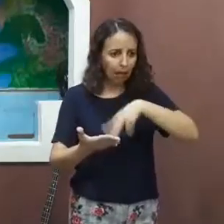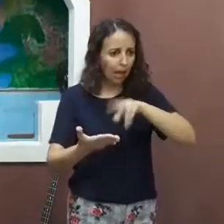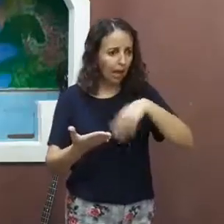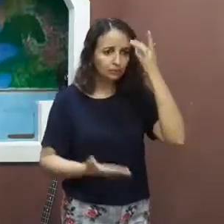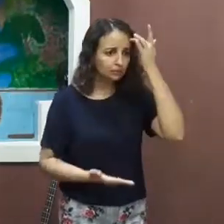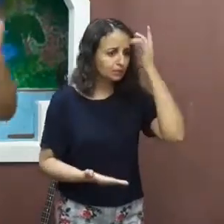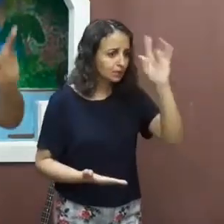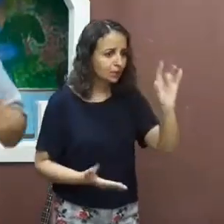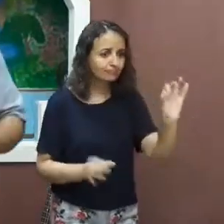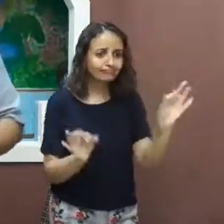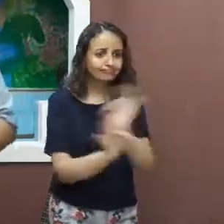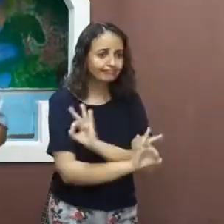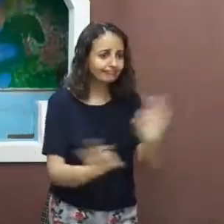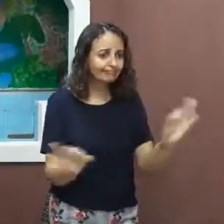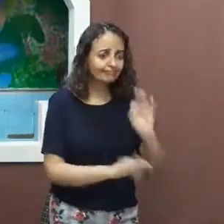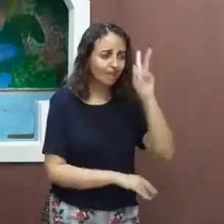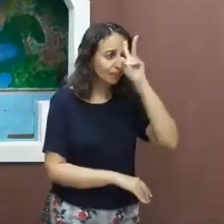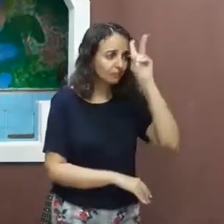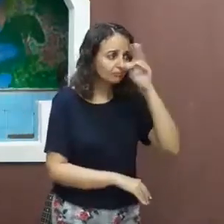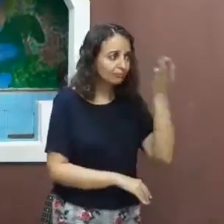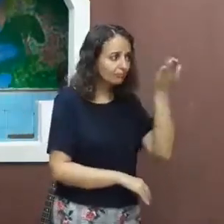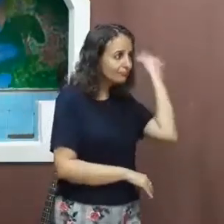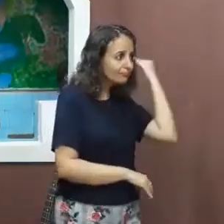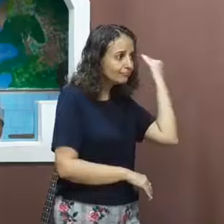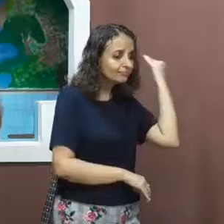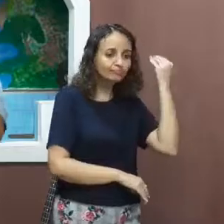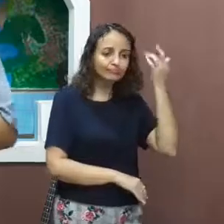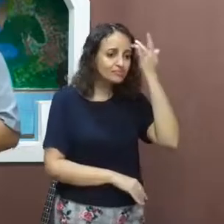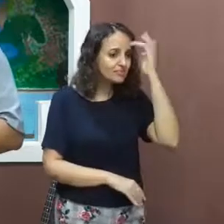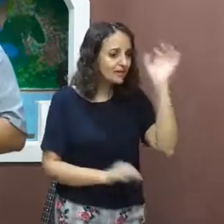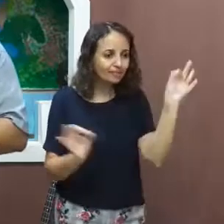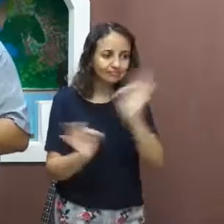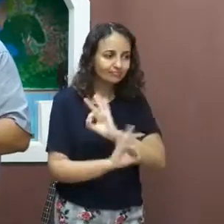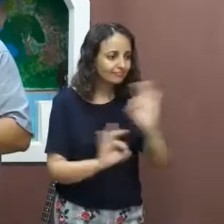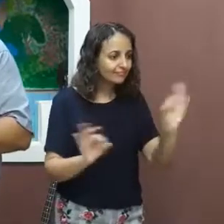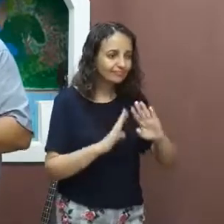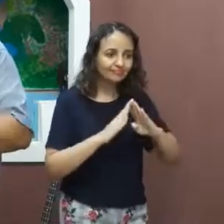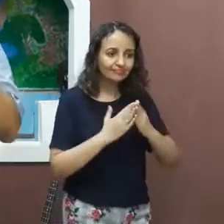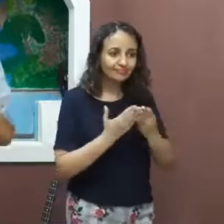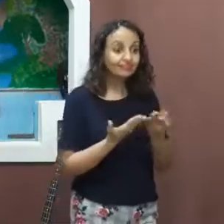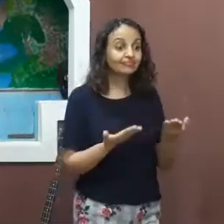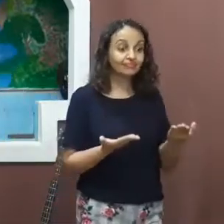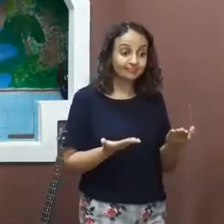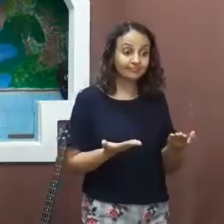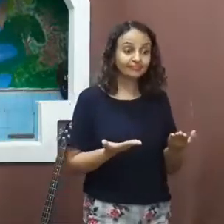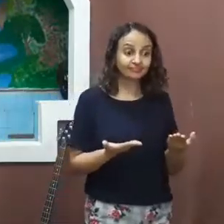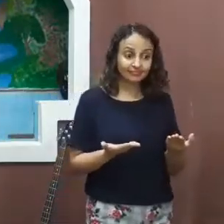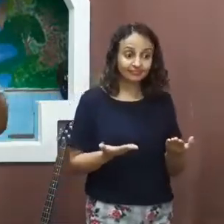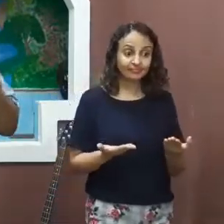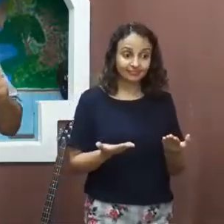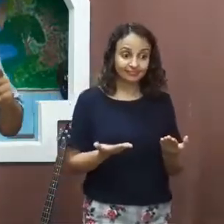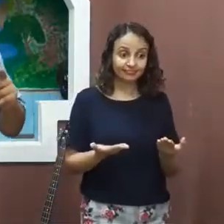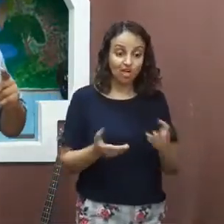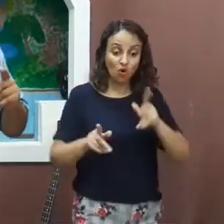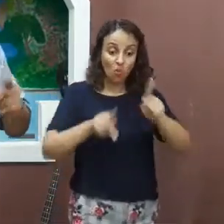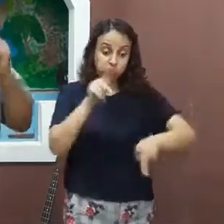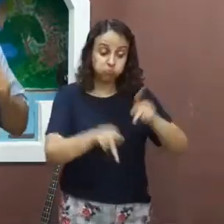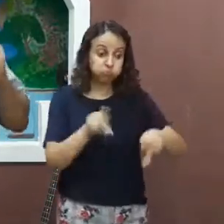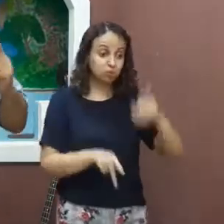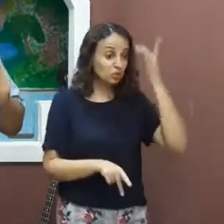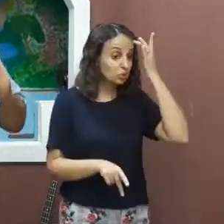bíblicos, não sabe a história bíblica, não sabe. E um povo que não sabe a sua